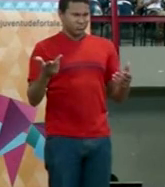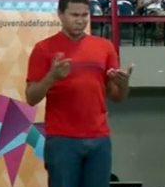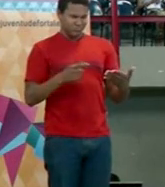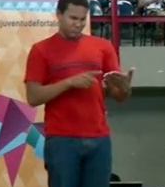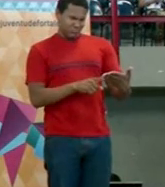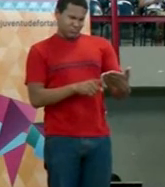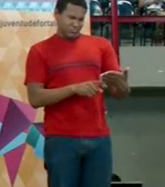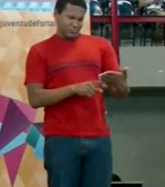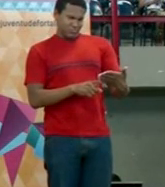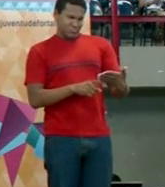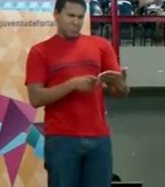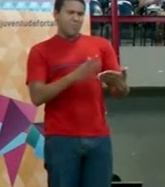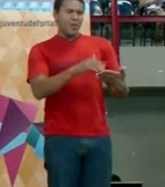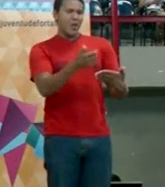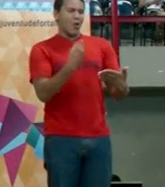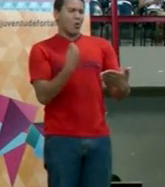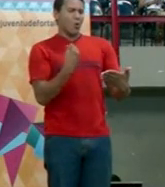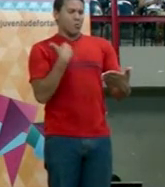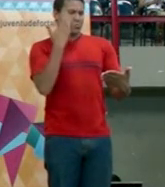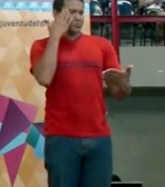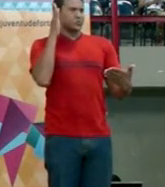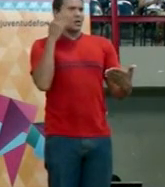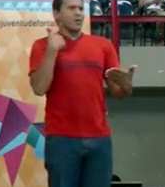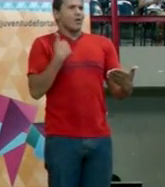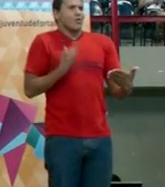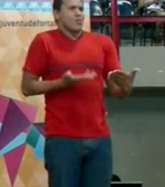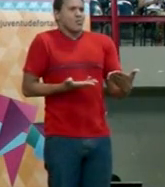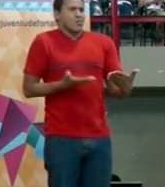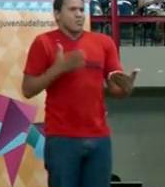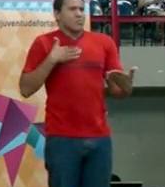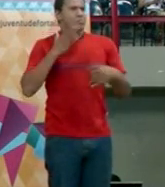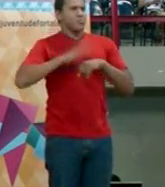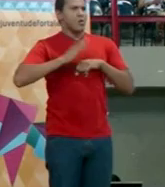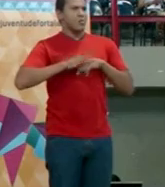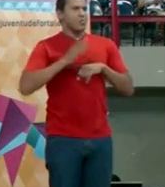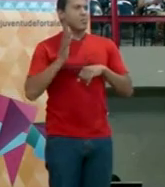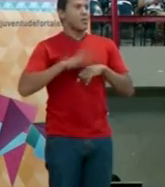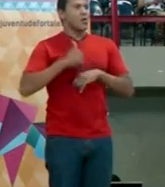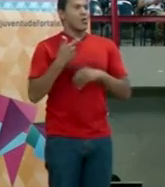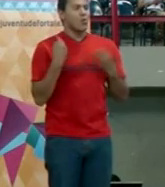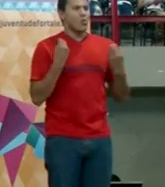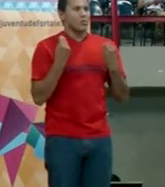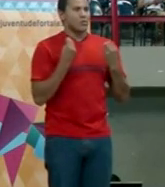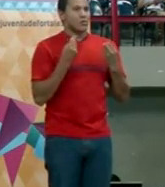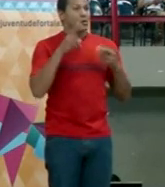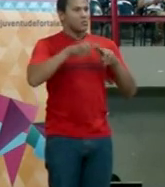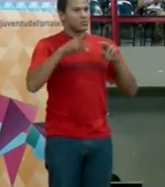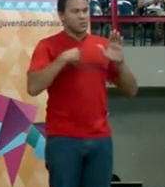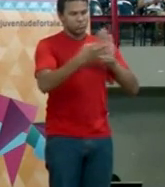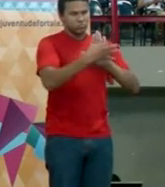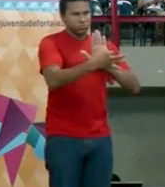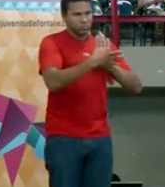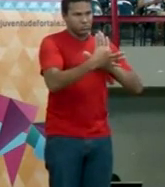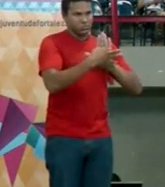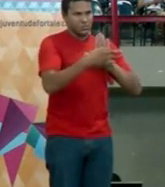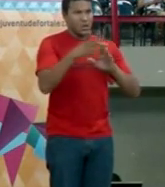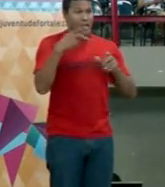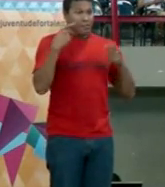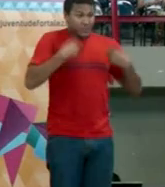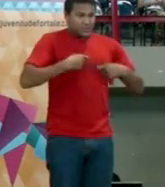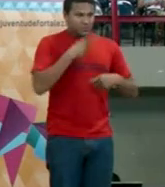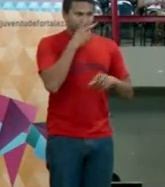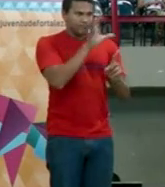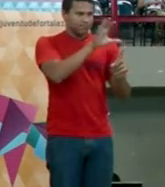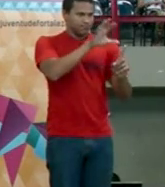ter outras que sejam melhores, tá certo? E a redação é argumentativa, você tem que convencer o leitor de que você